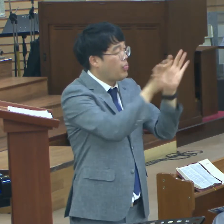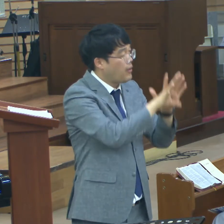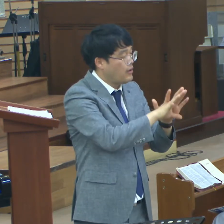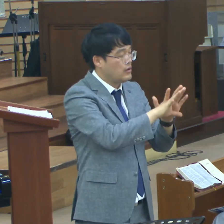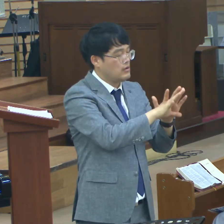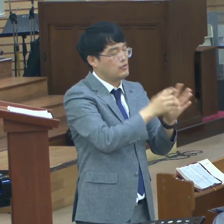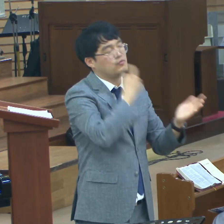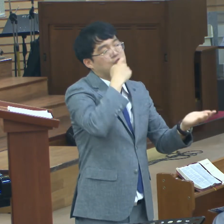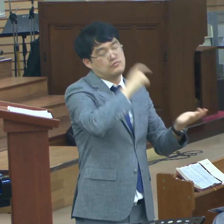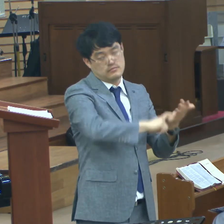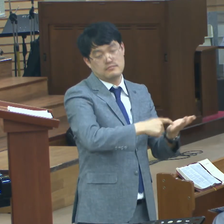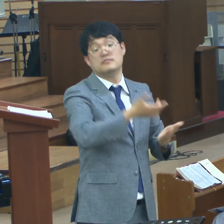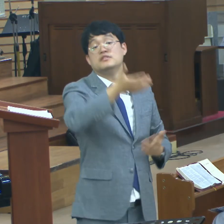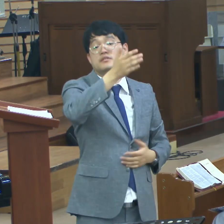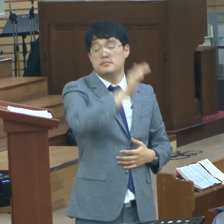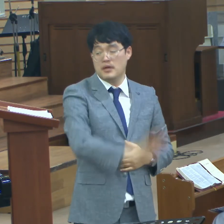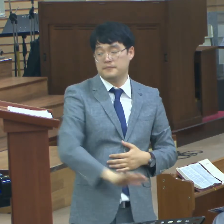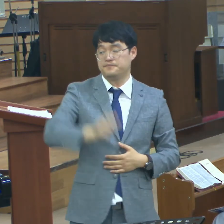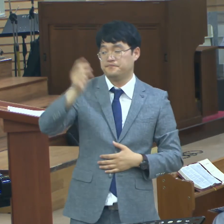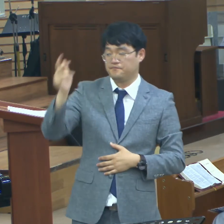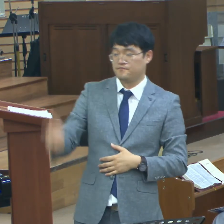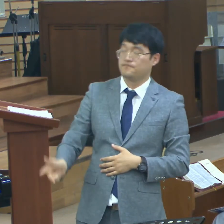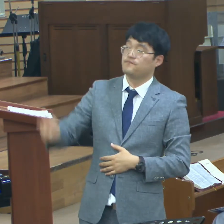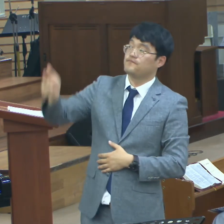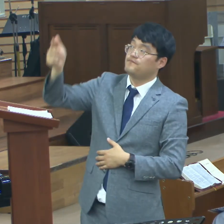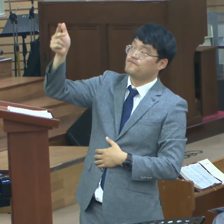바치나게 받으라.